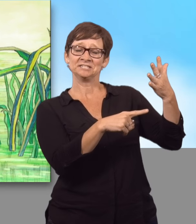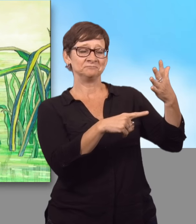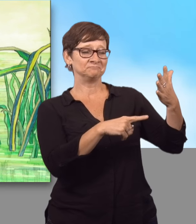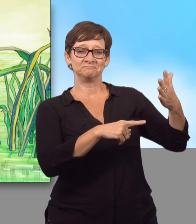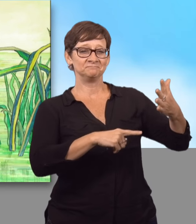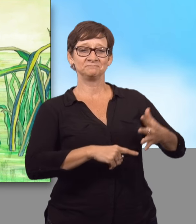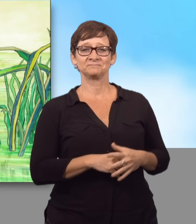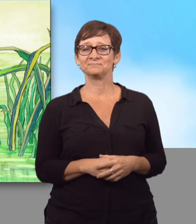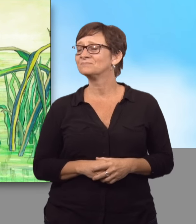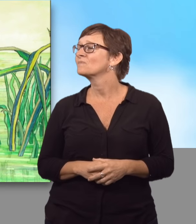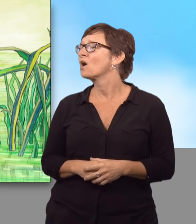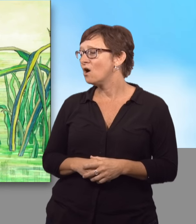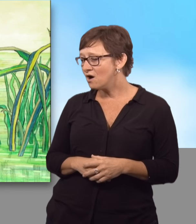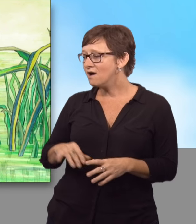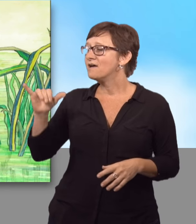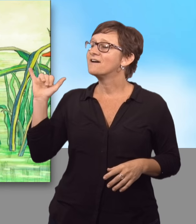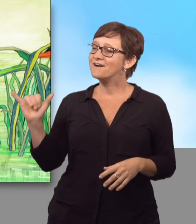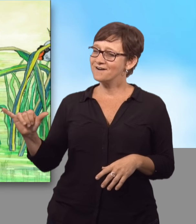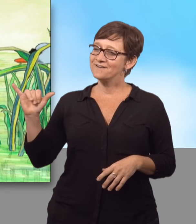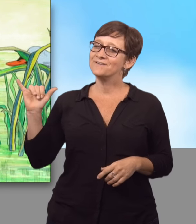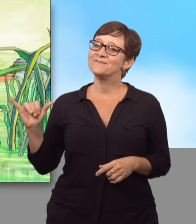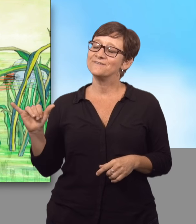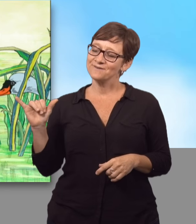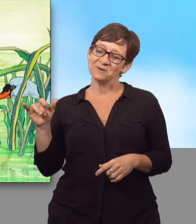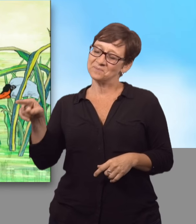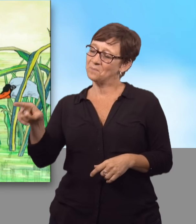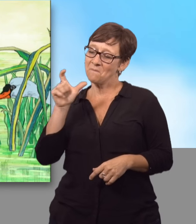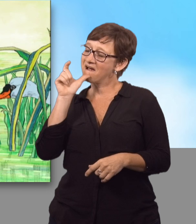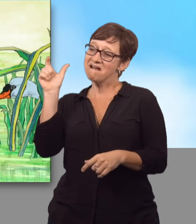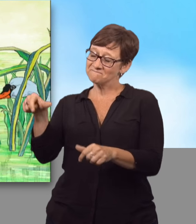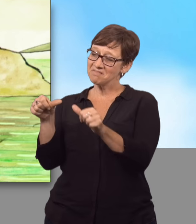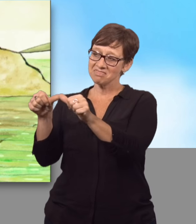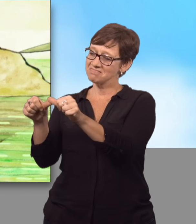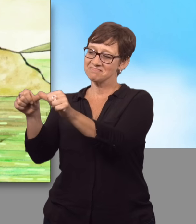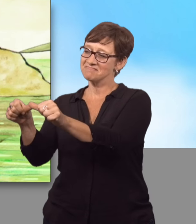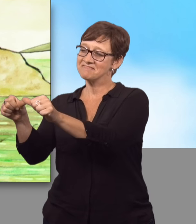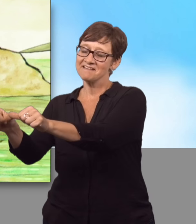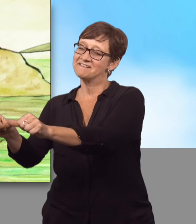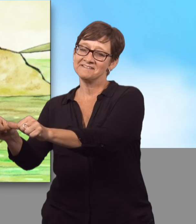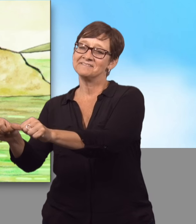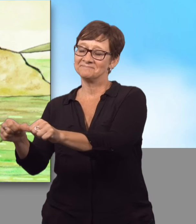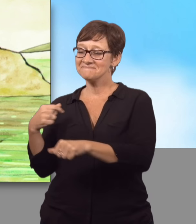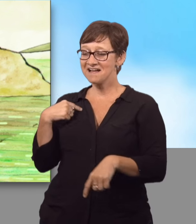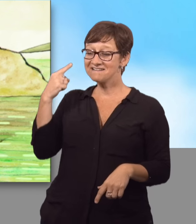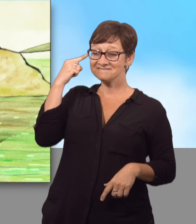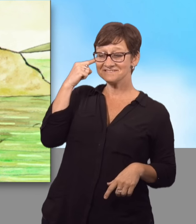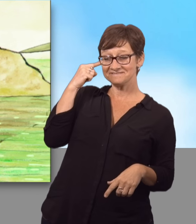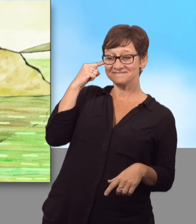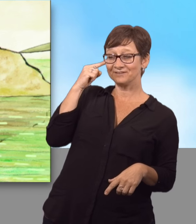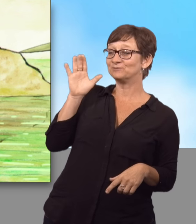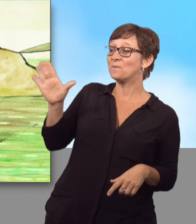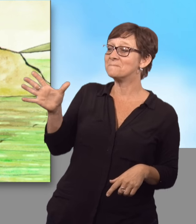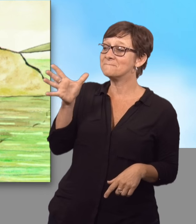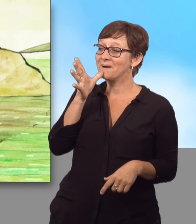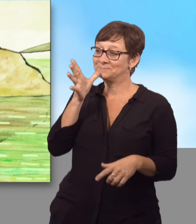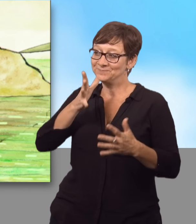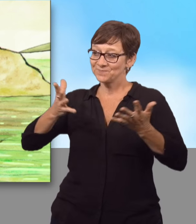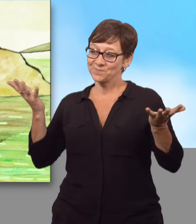Oh, le dije, si no tiene ni siquiera un tizne, creo que tu mamá